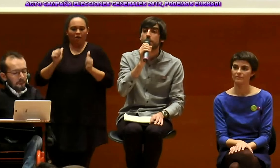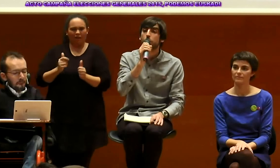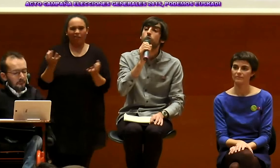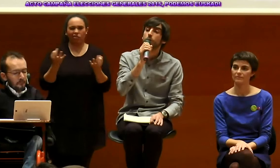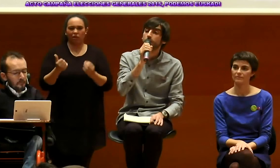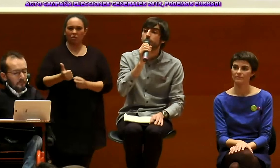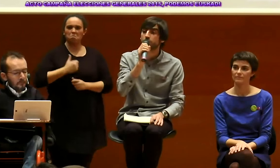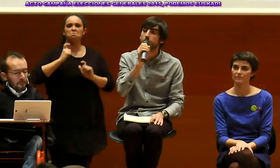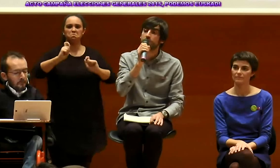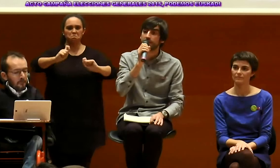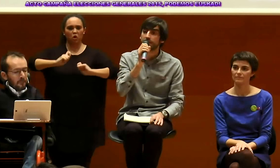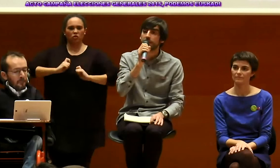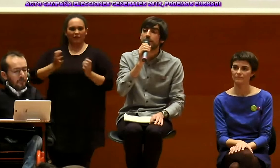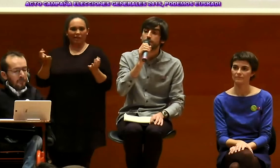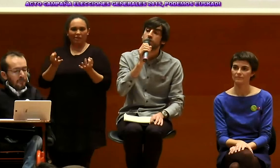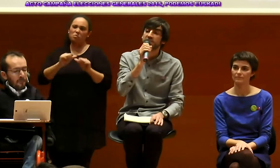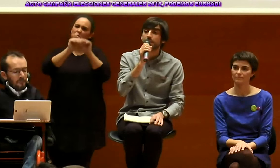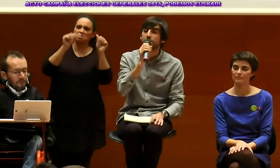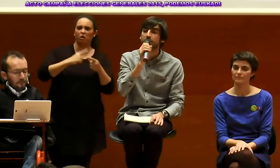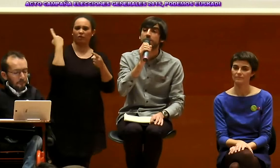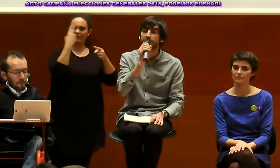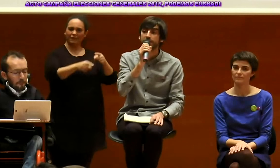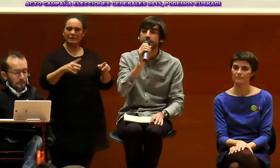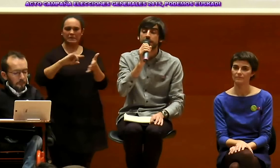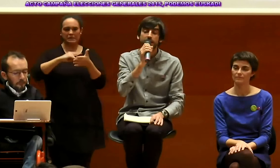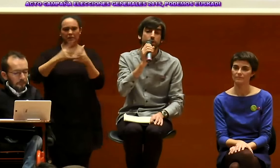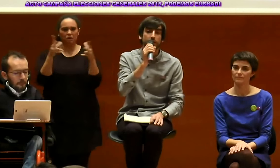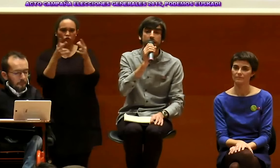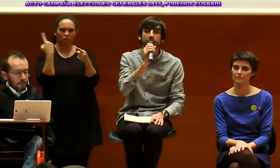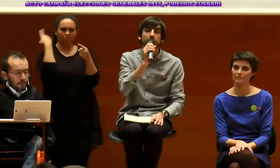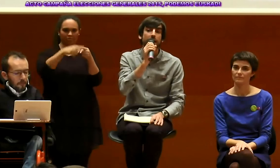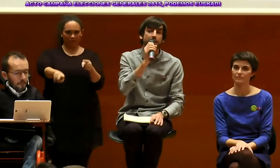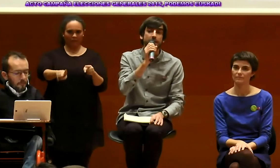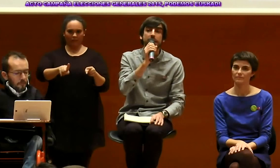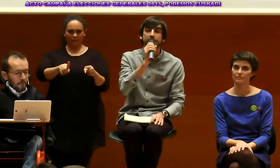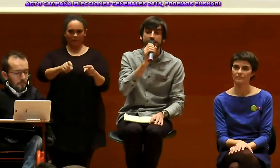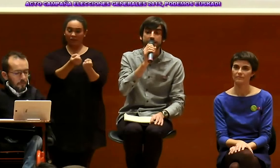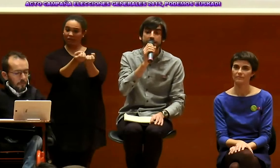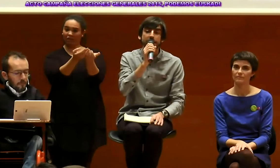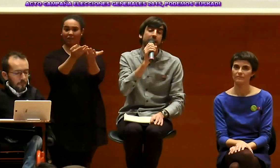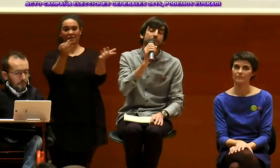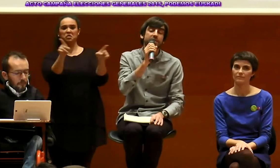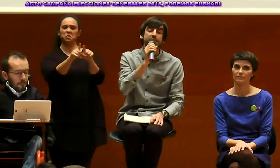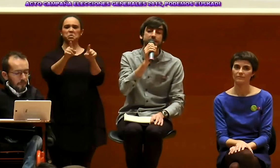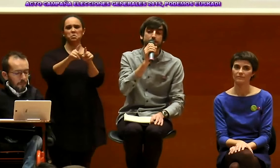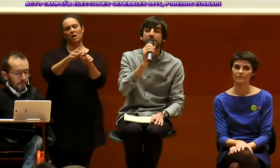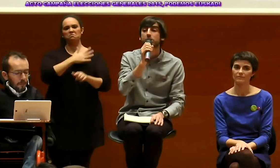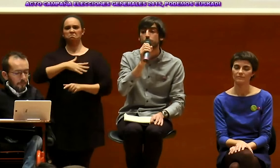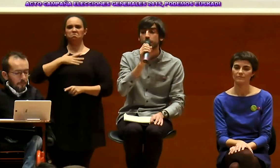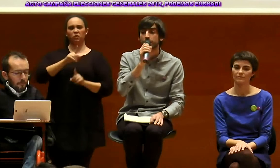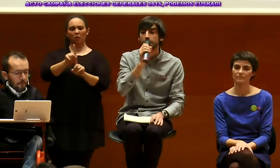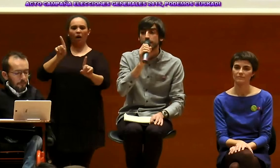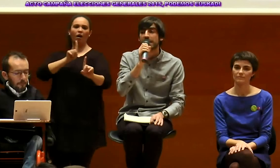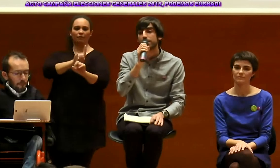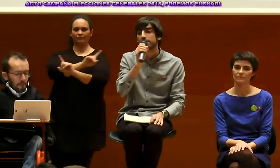de un modelo productivo diferente, de un sistema social diferente que no deja a nadie atrás y que hace sentir más